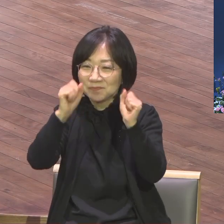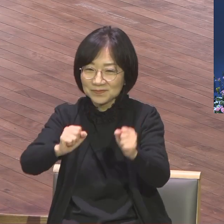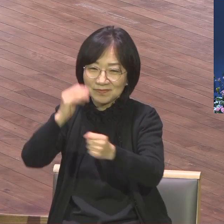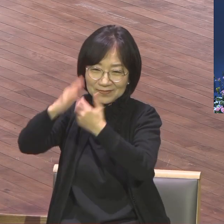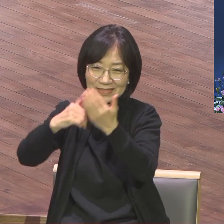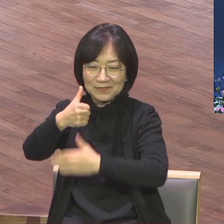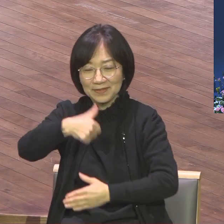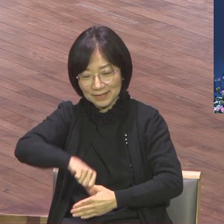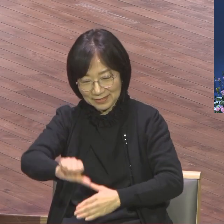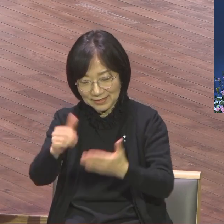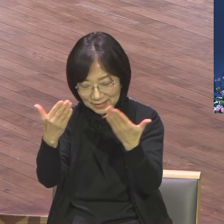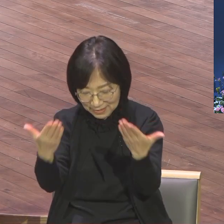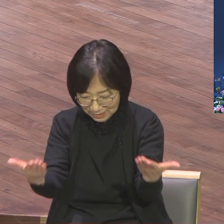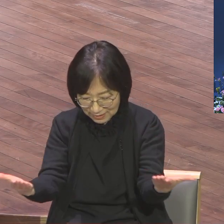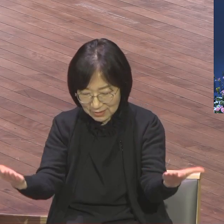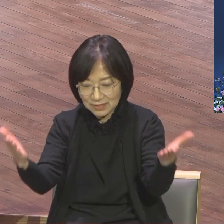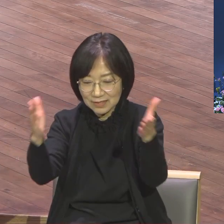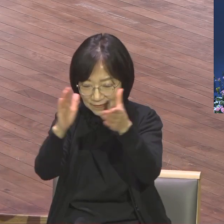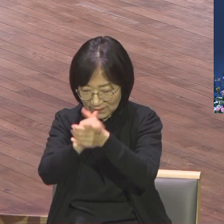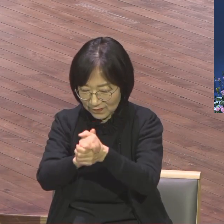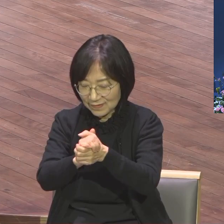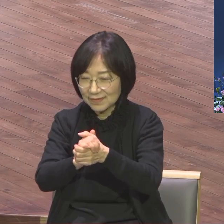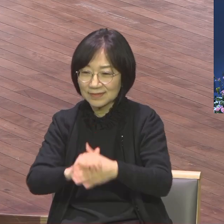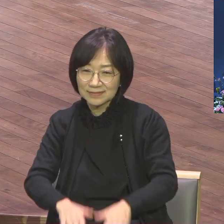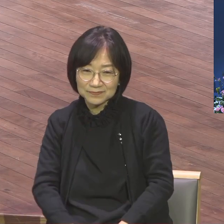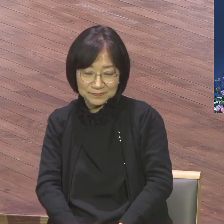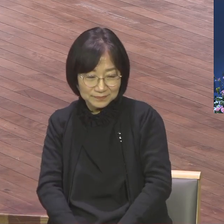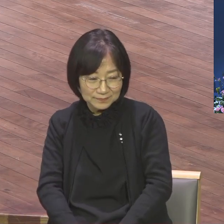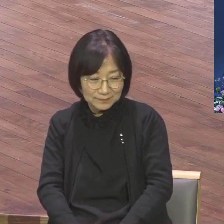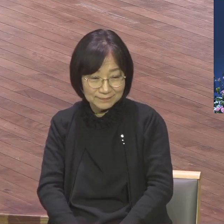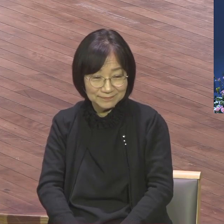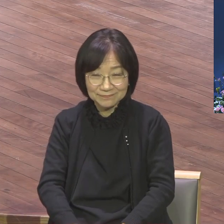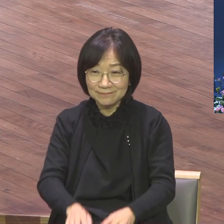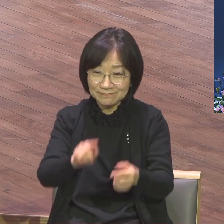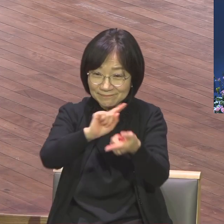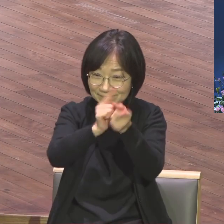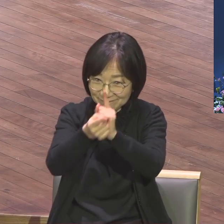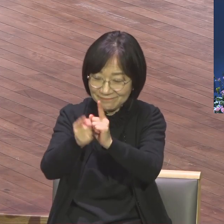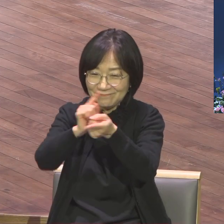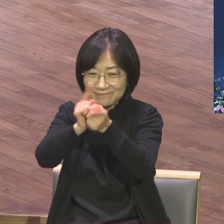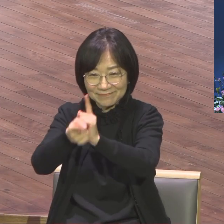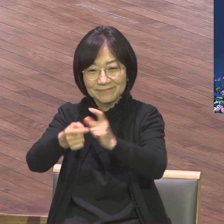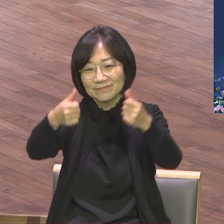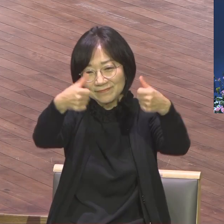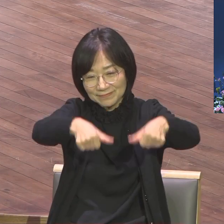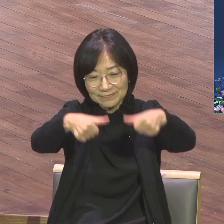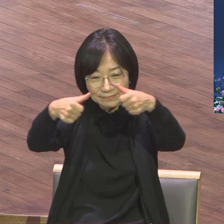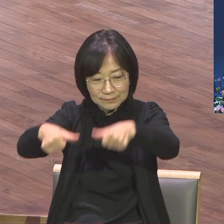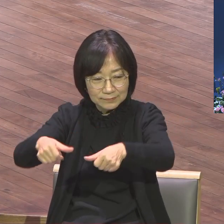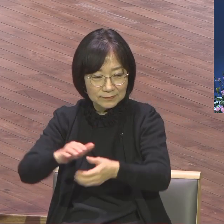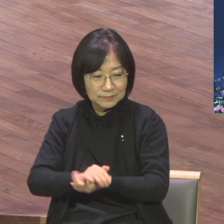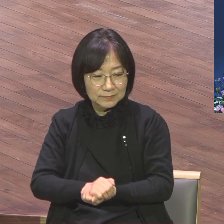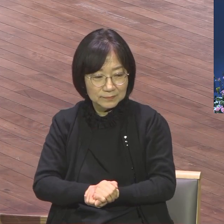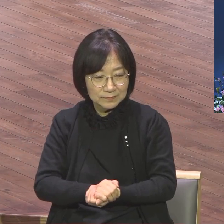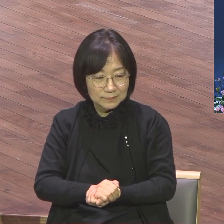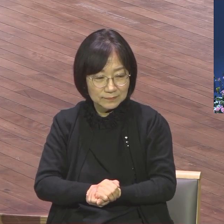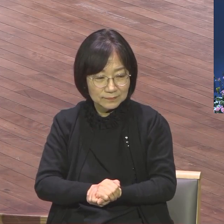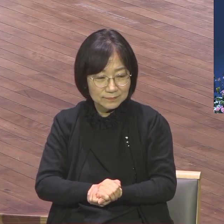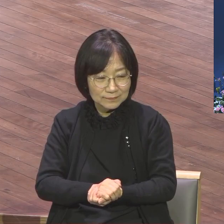살아계신 하나님의 아들이십니다. 아멘. 우리 해외 성도들도 같이 서로 다 인사합시다.